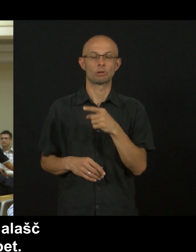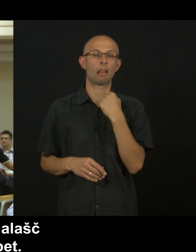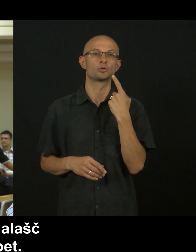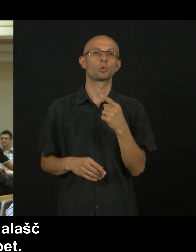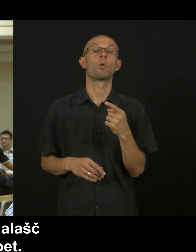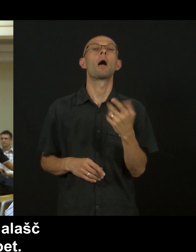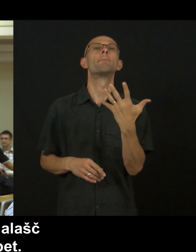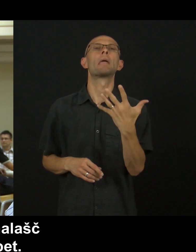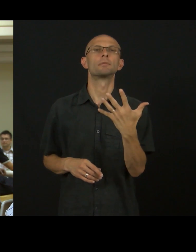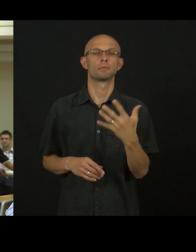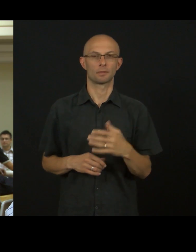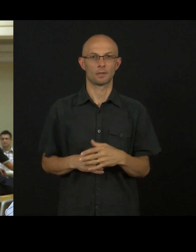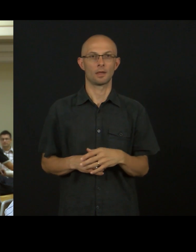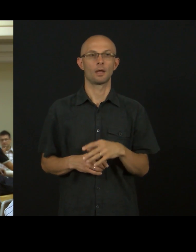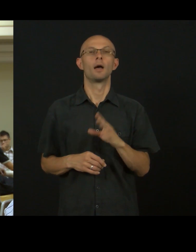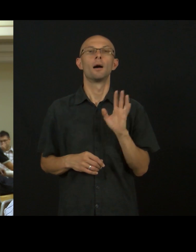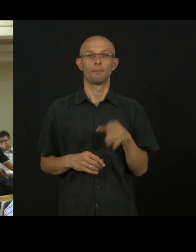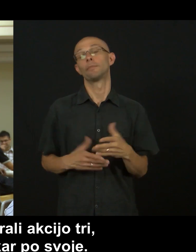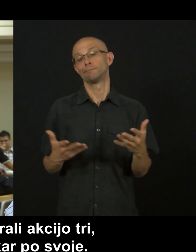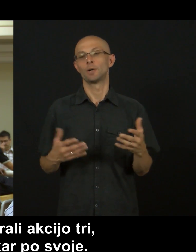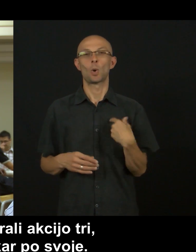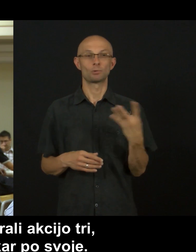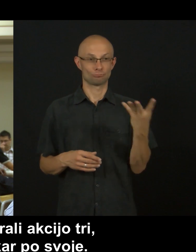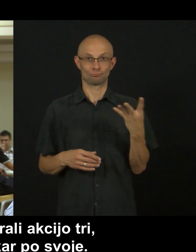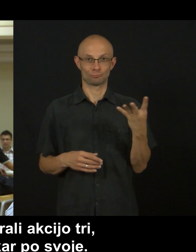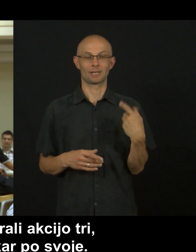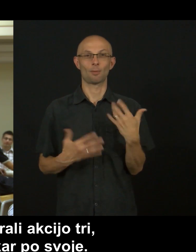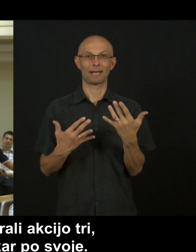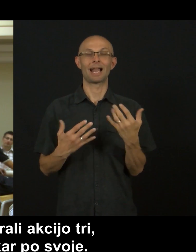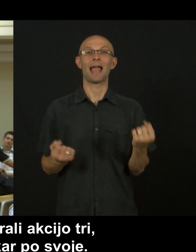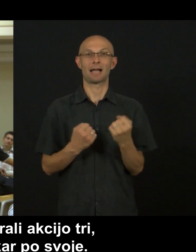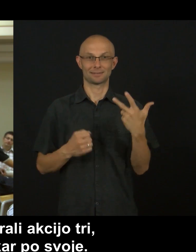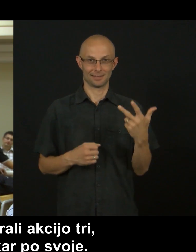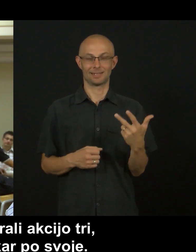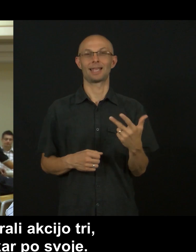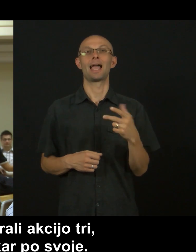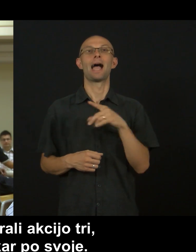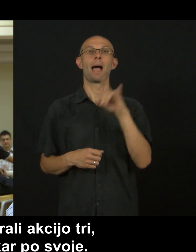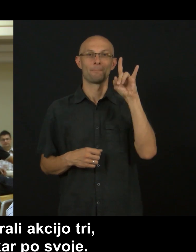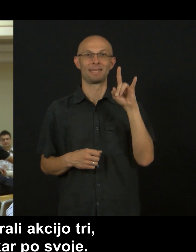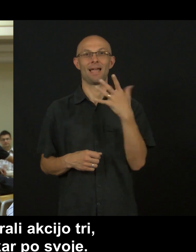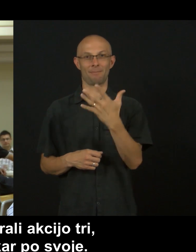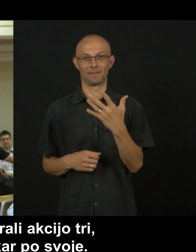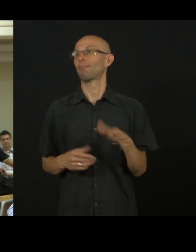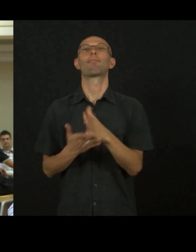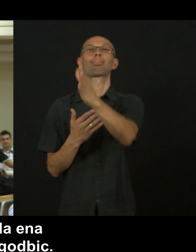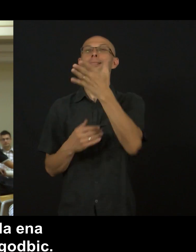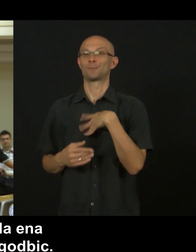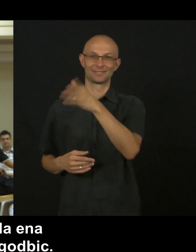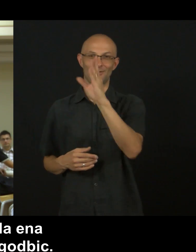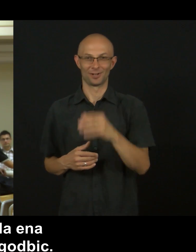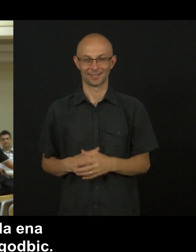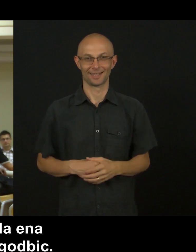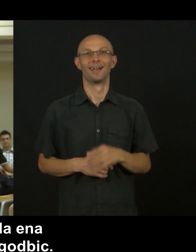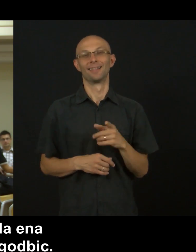mu je za naš rekel, igrate 5. In pač vsi 4 igralci smo igrali akcijo 3, Miha je pa 5 igral, pa je šel kar po svoje nekaj. Tako